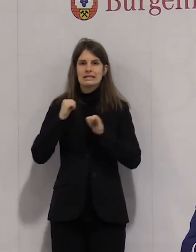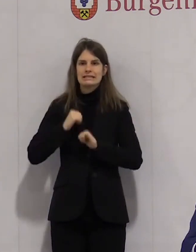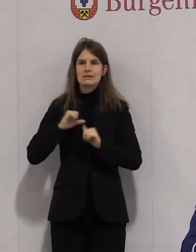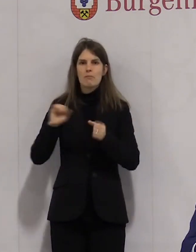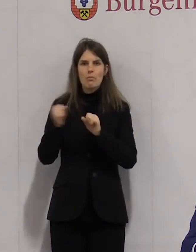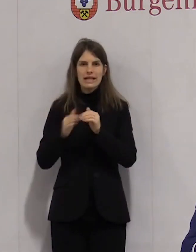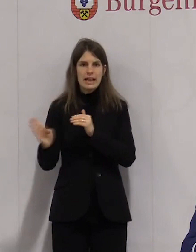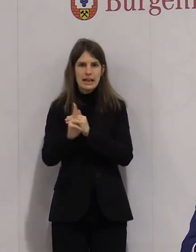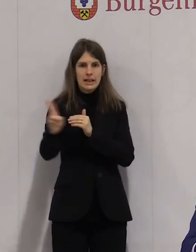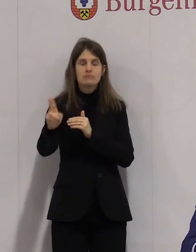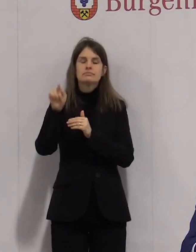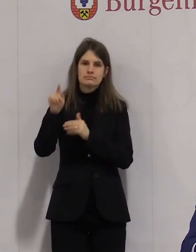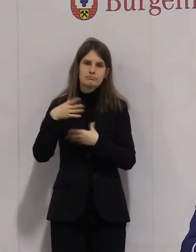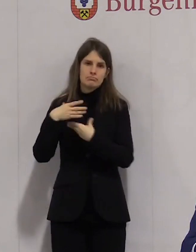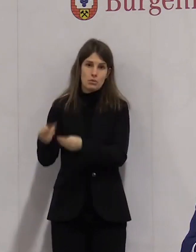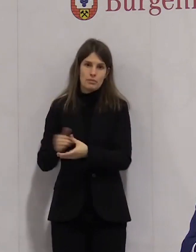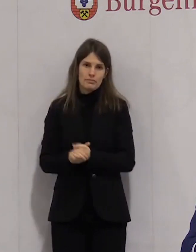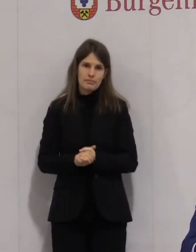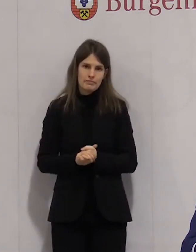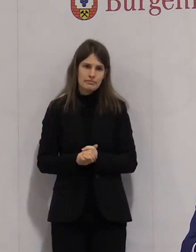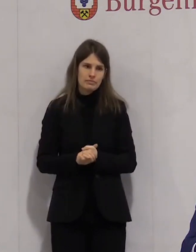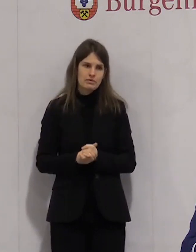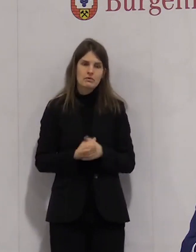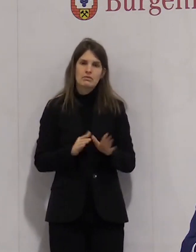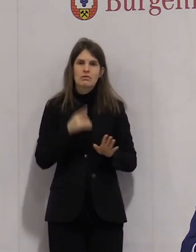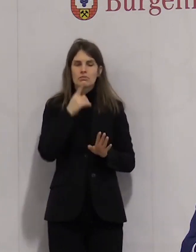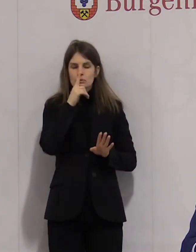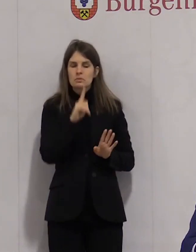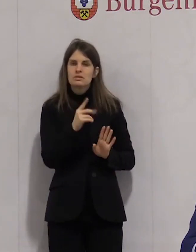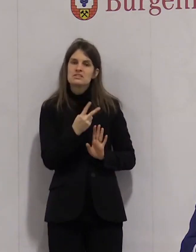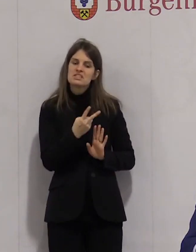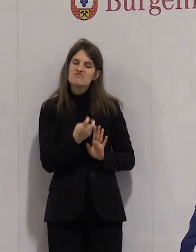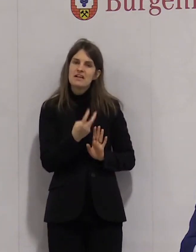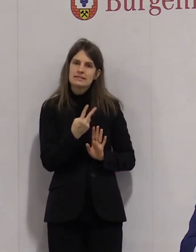hier stellen nur eine sehr geringe zahl weiteren von 20